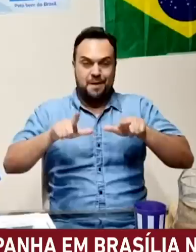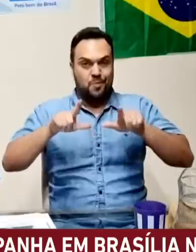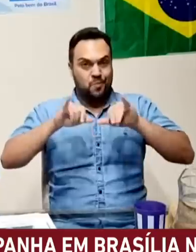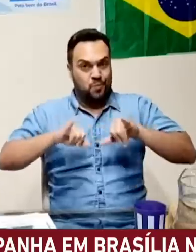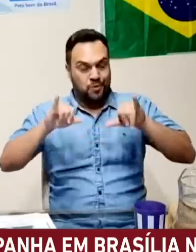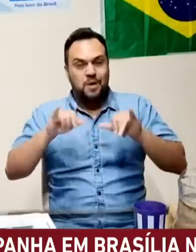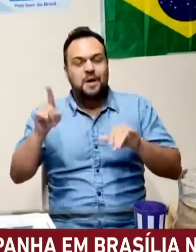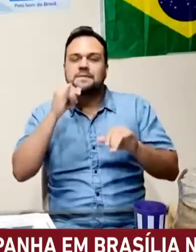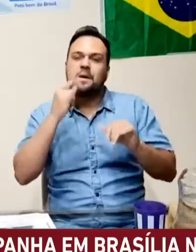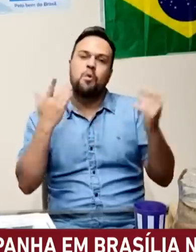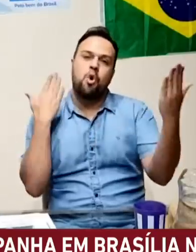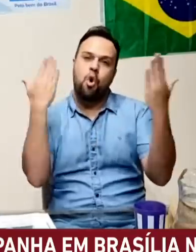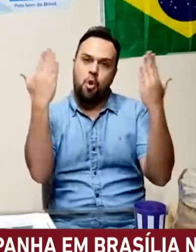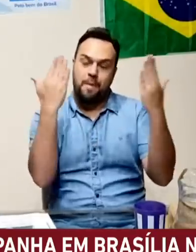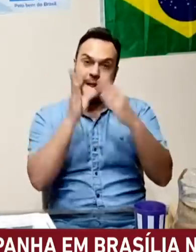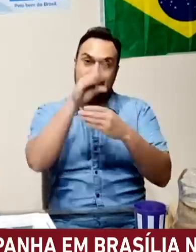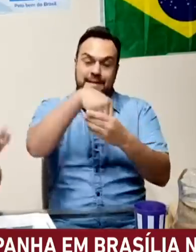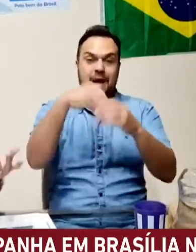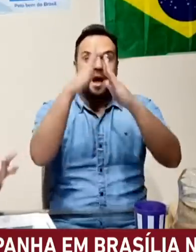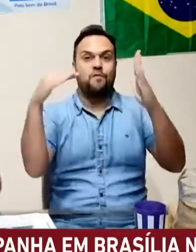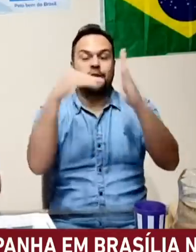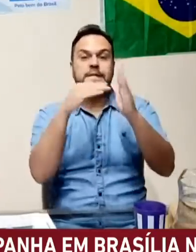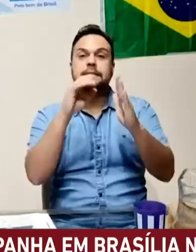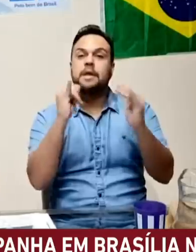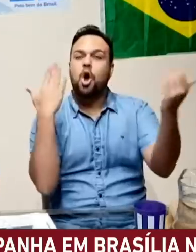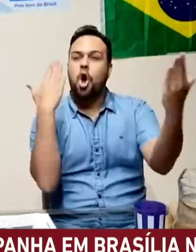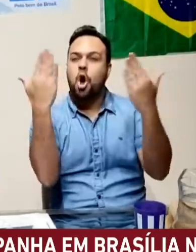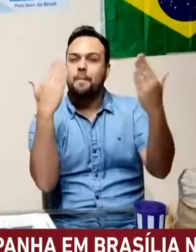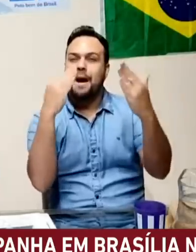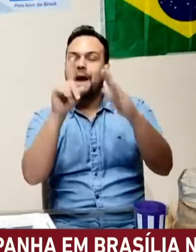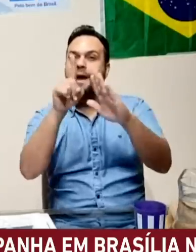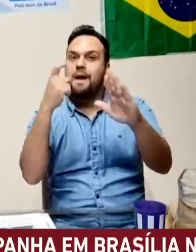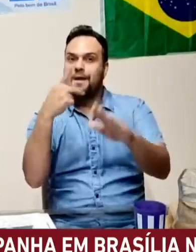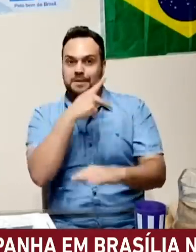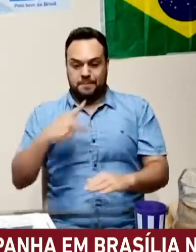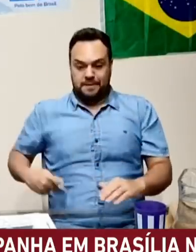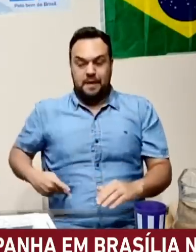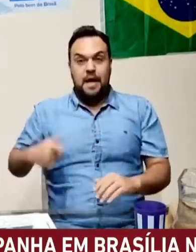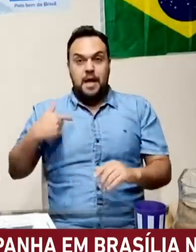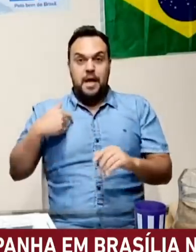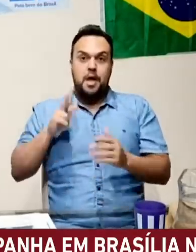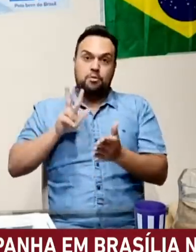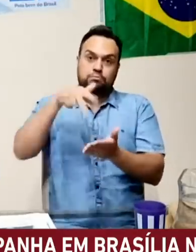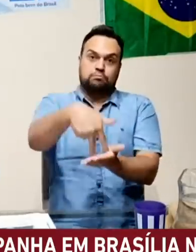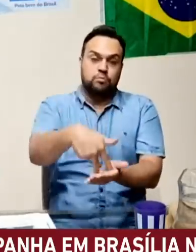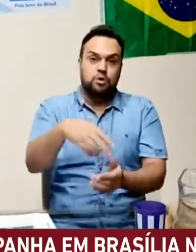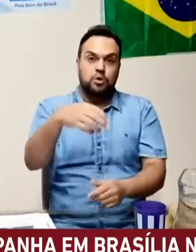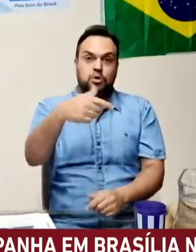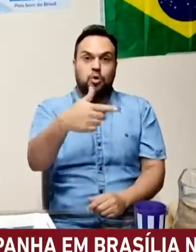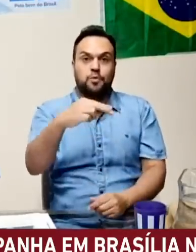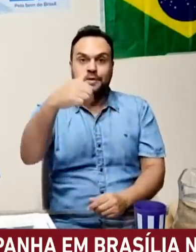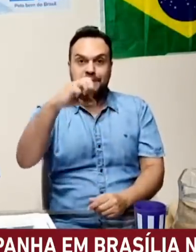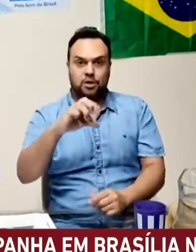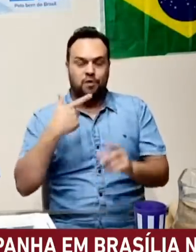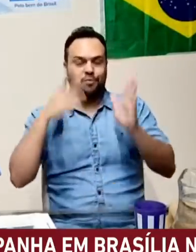for comparar os meus gastos na Morada com gastos que as pessoas me antecederam, eu, quando cheguei em 2019, pulei na piscina. Tava